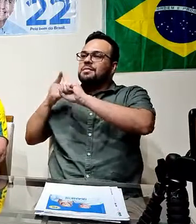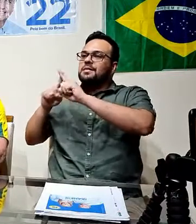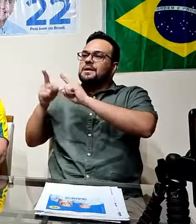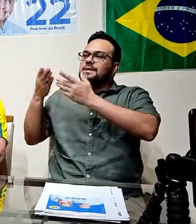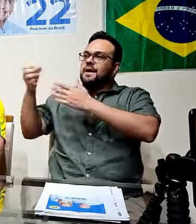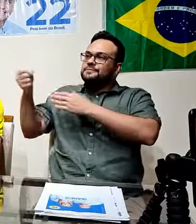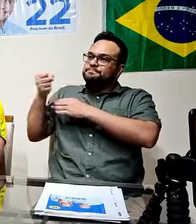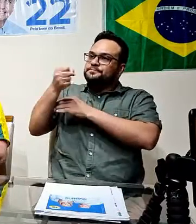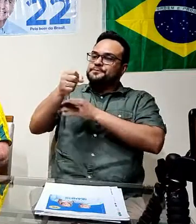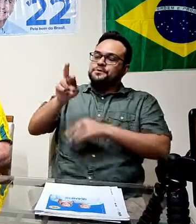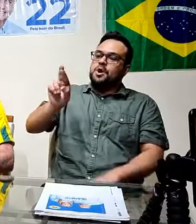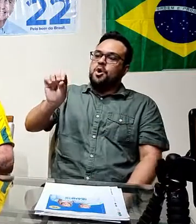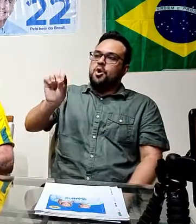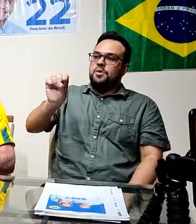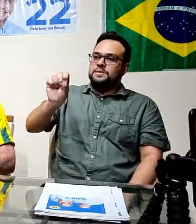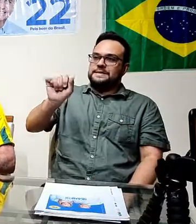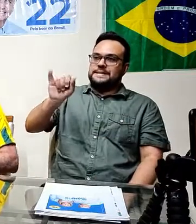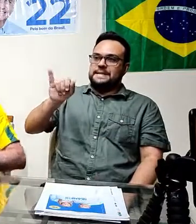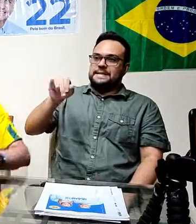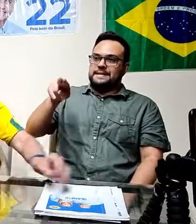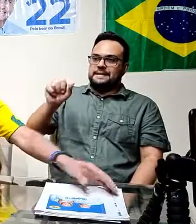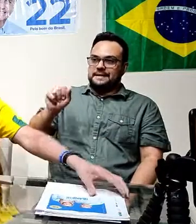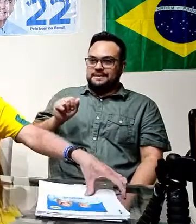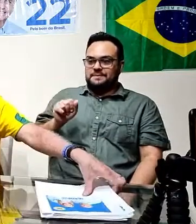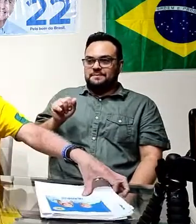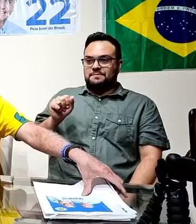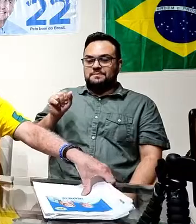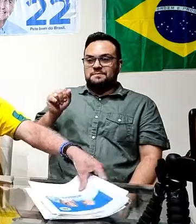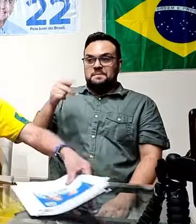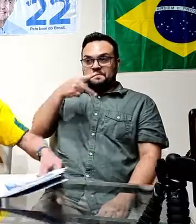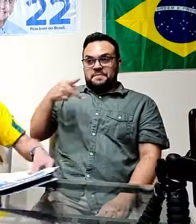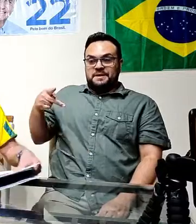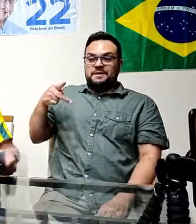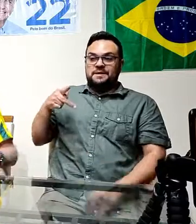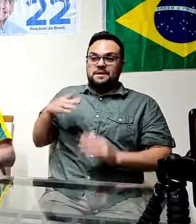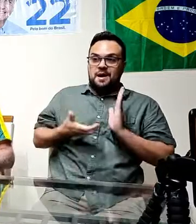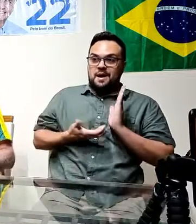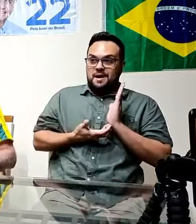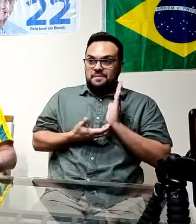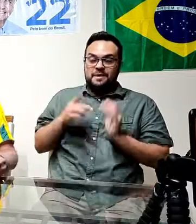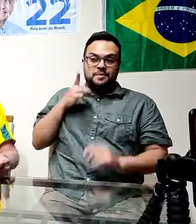Sarney, presidente da Câmara dos Deputados. Vamos lá?